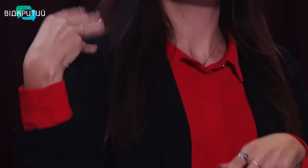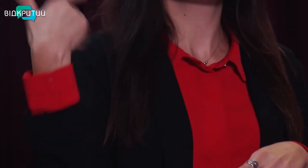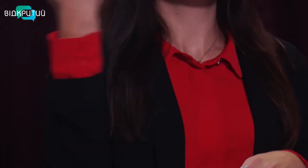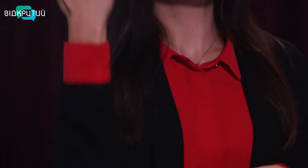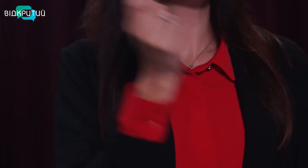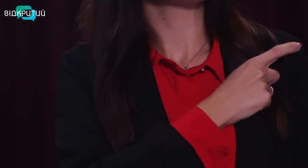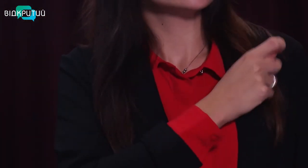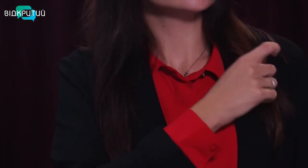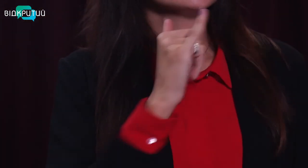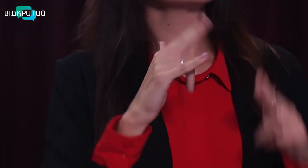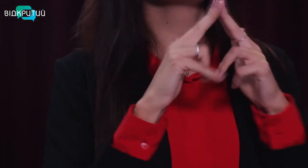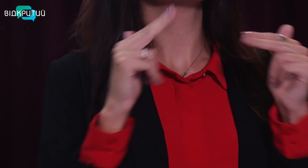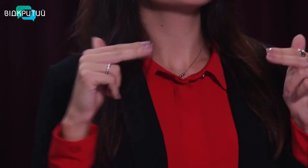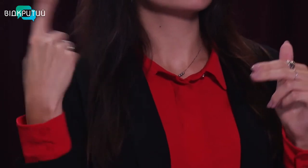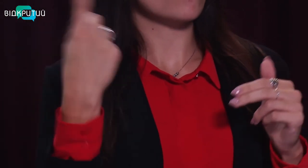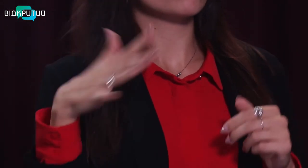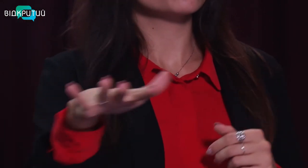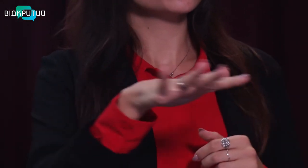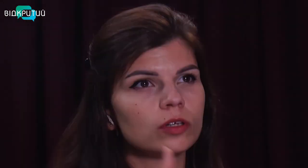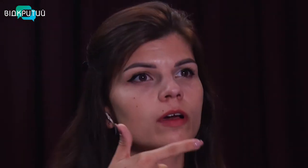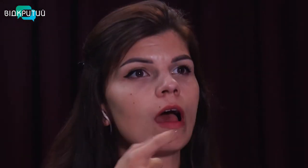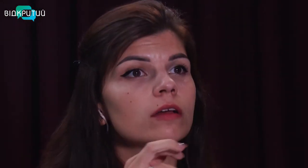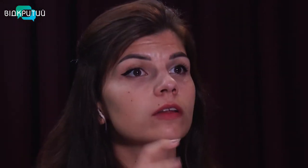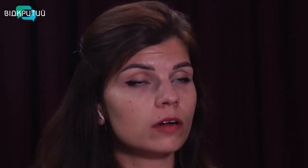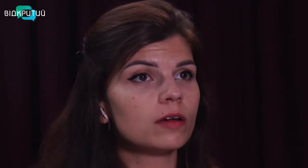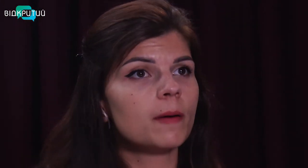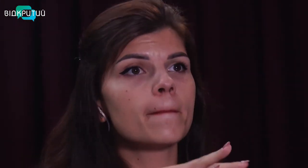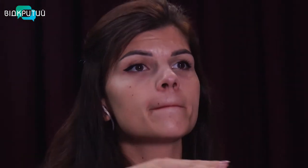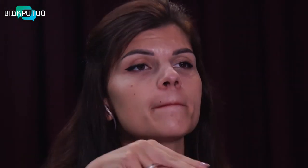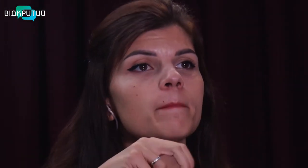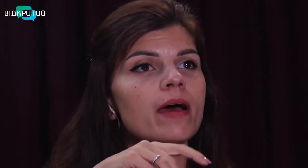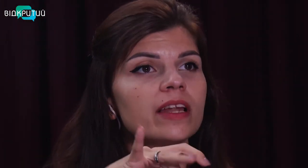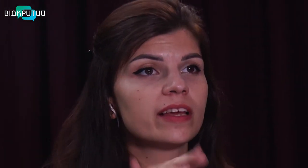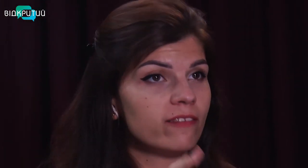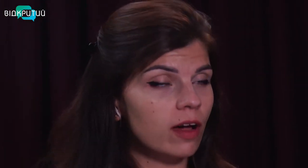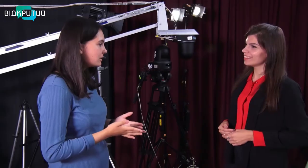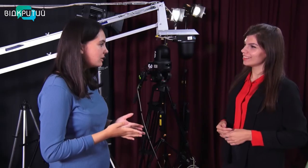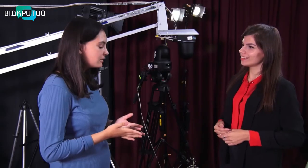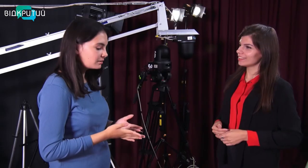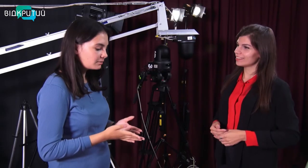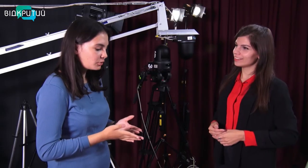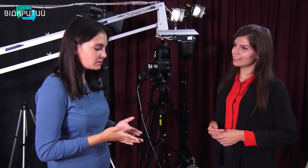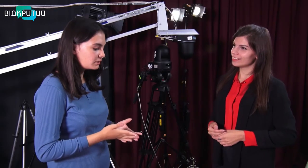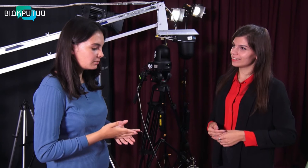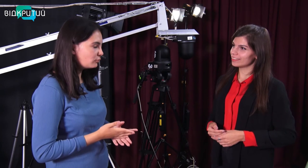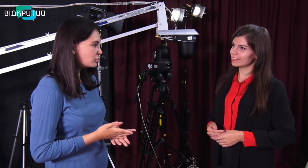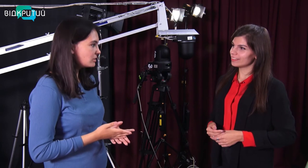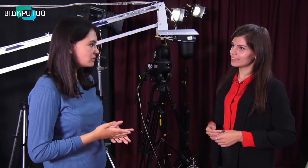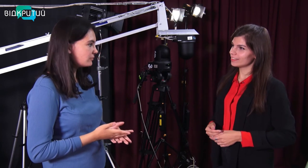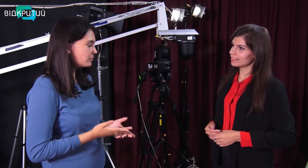позитивно впливає на весь організм, тренує пам'ять, налагоджує нові соціальні зв'язки. Скажіть, будь ласка, а як показати на мові жестів «Привіт,